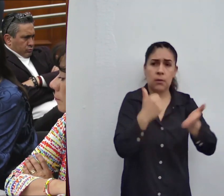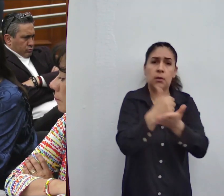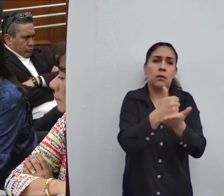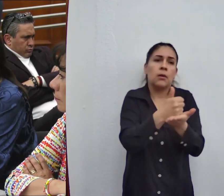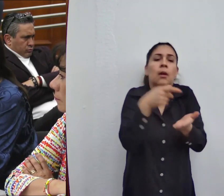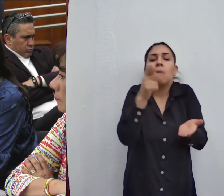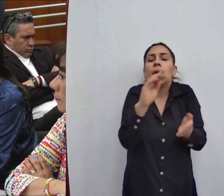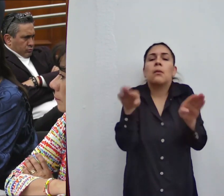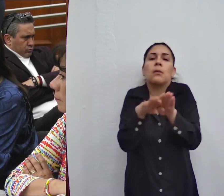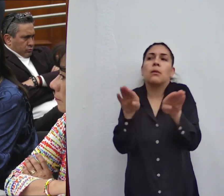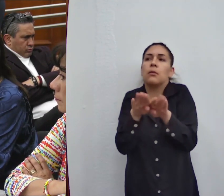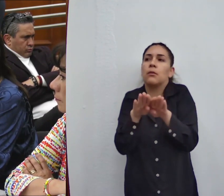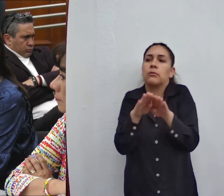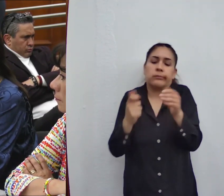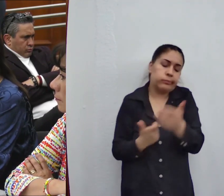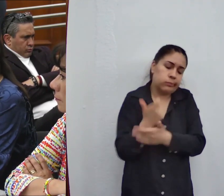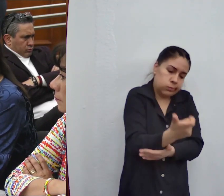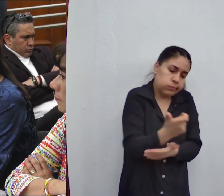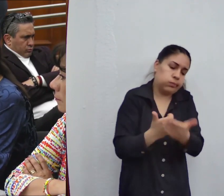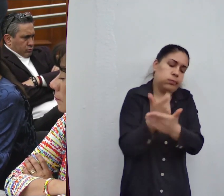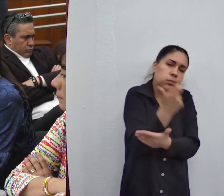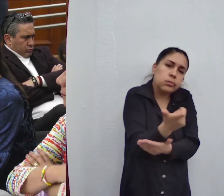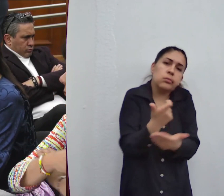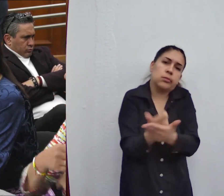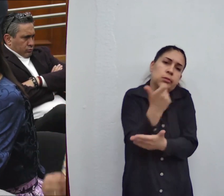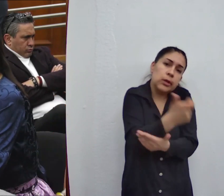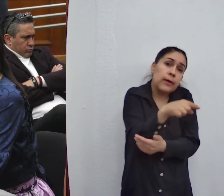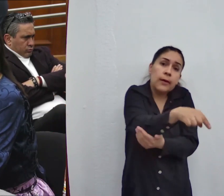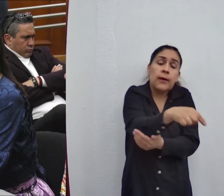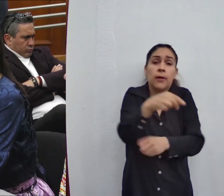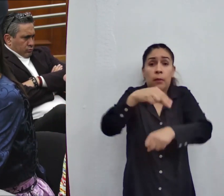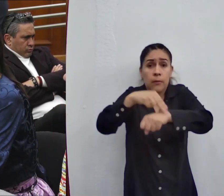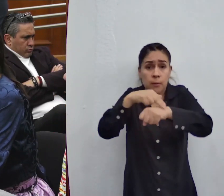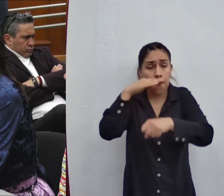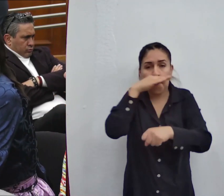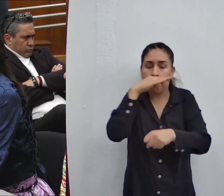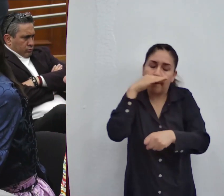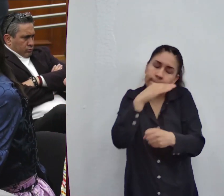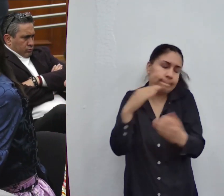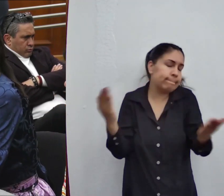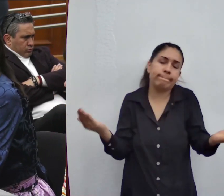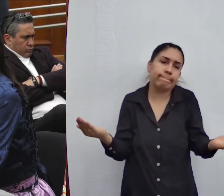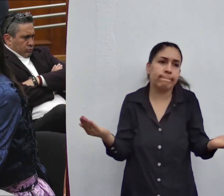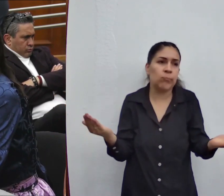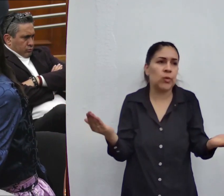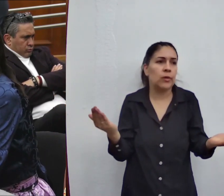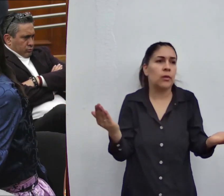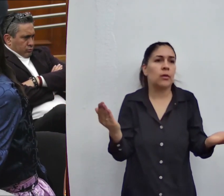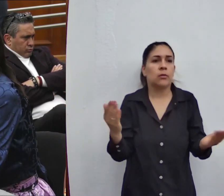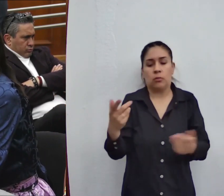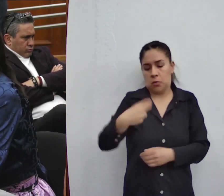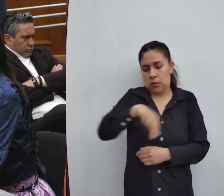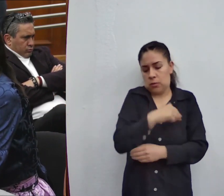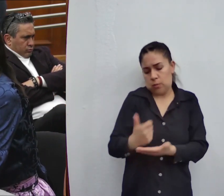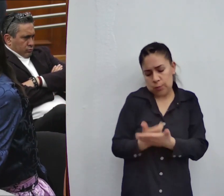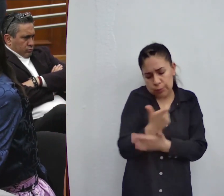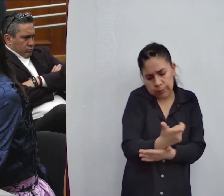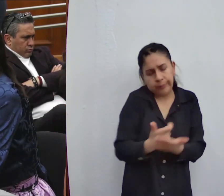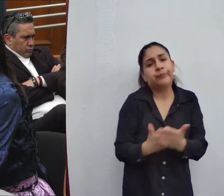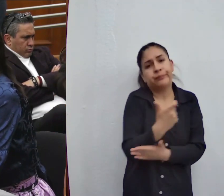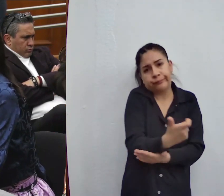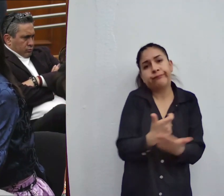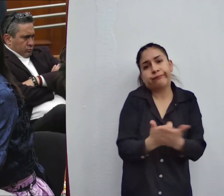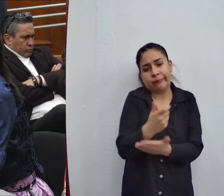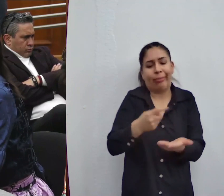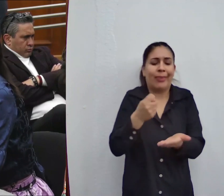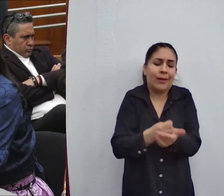los especialistas ni las terapias, pero aquellas personas que realmente están vulnerables,